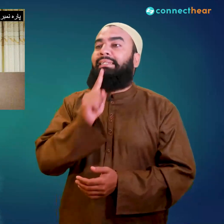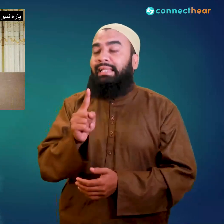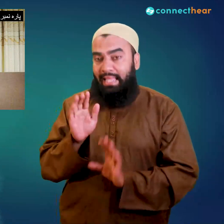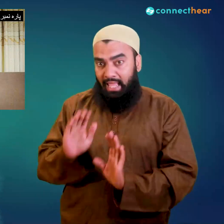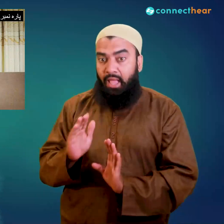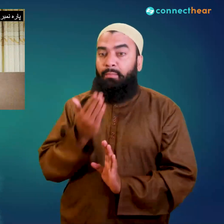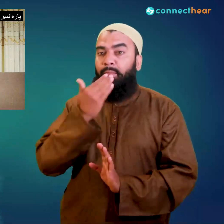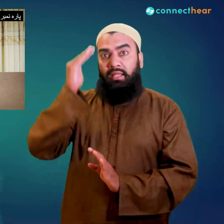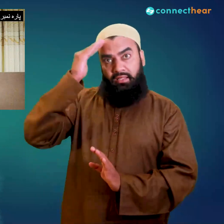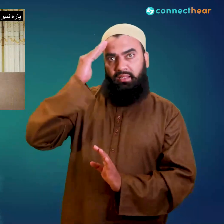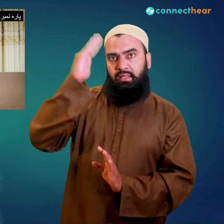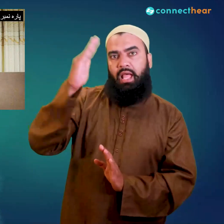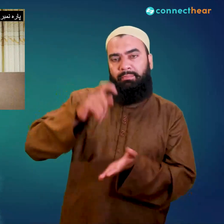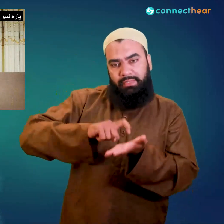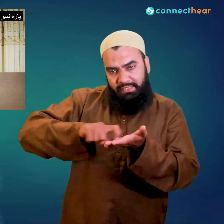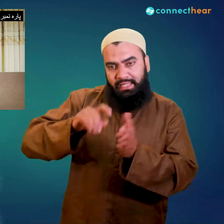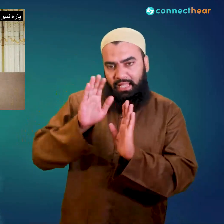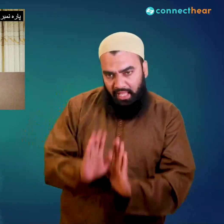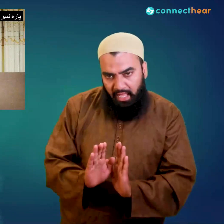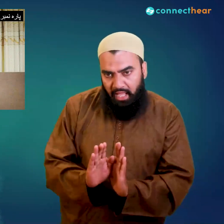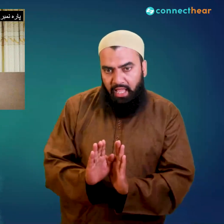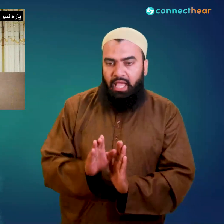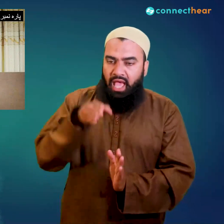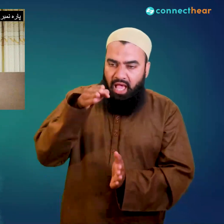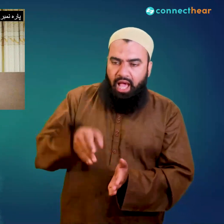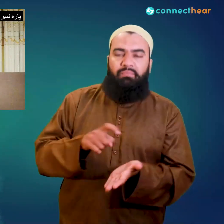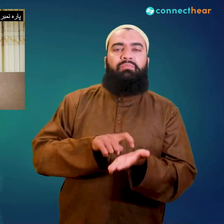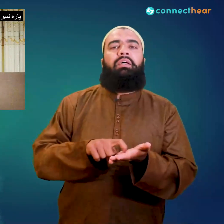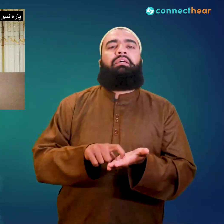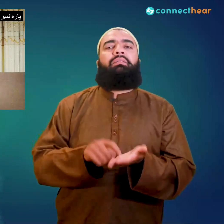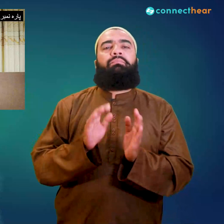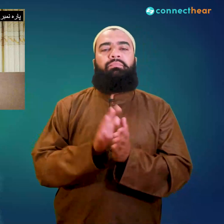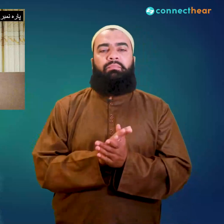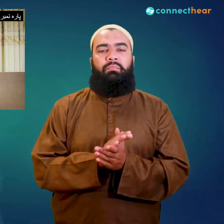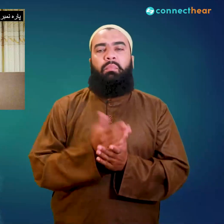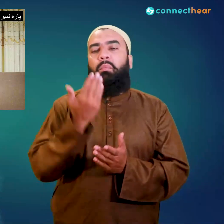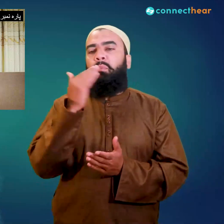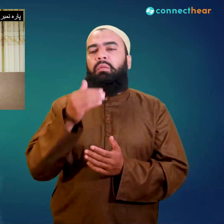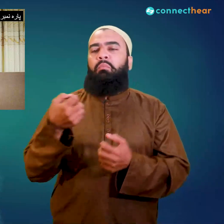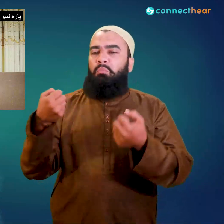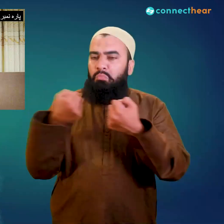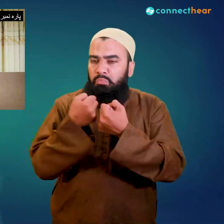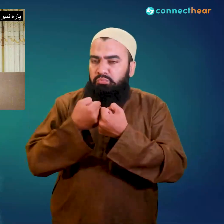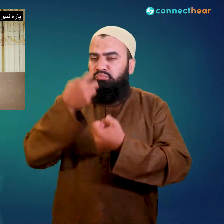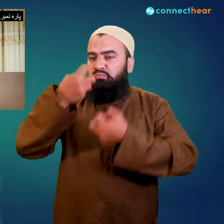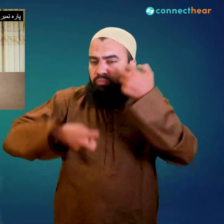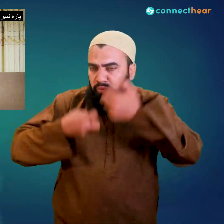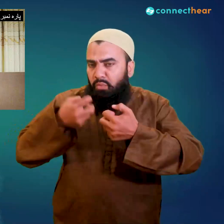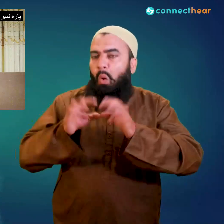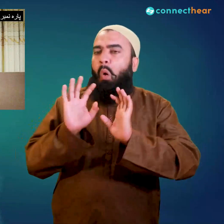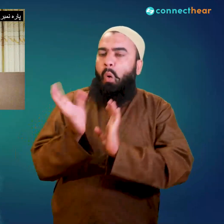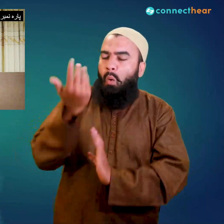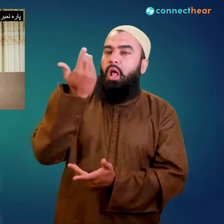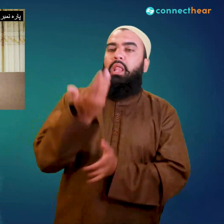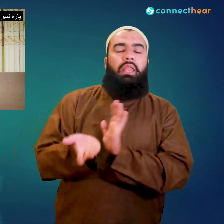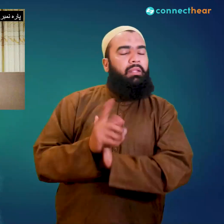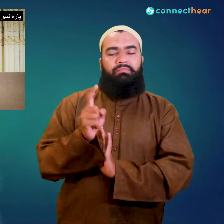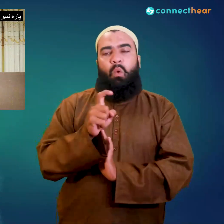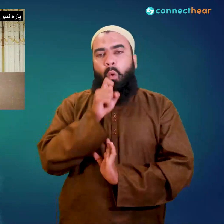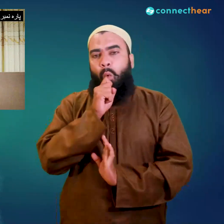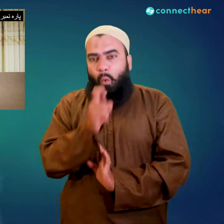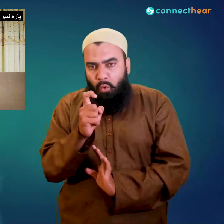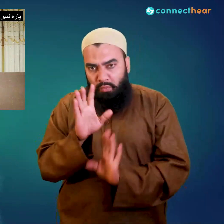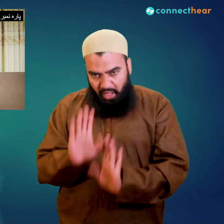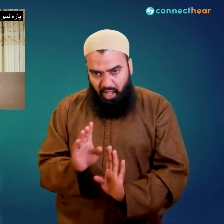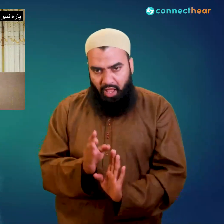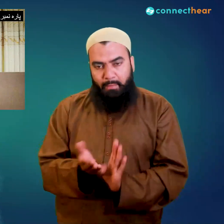کرنا، جسے حیلہ شرعی کہا جاتا ہے، جائز ہے، لیکن اس کی کچھ شرائط ہیں۔ جب